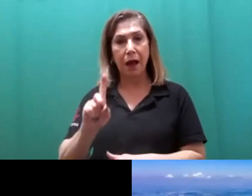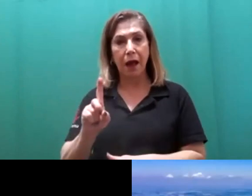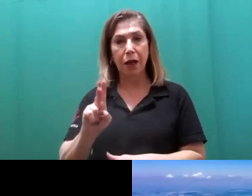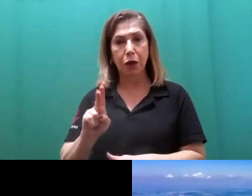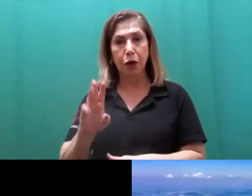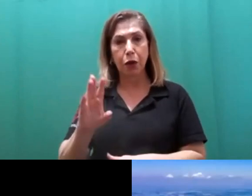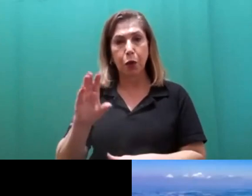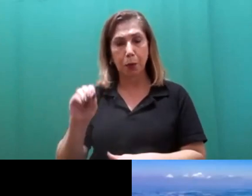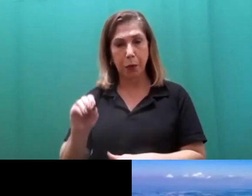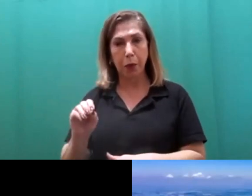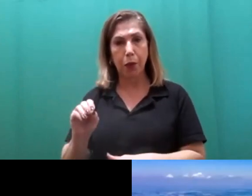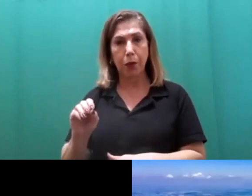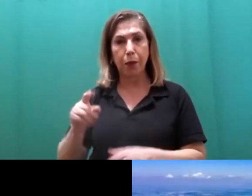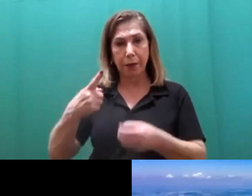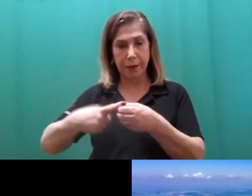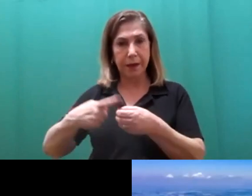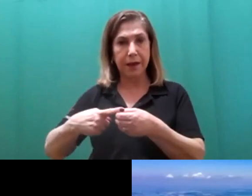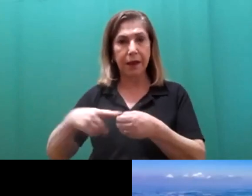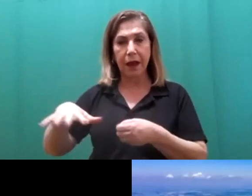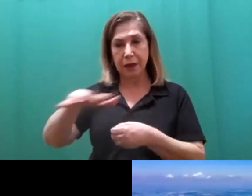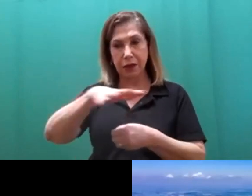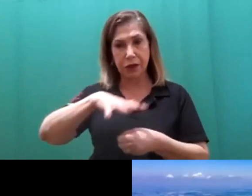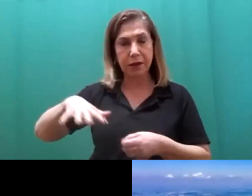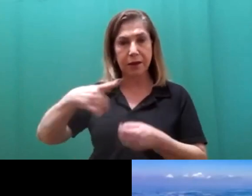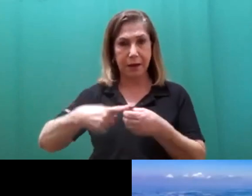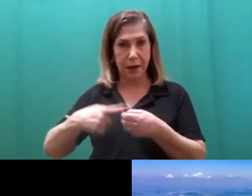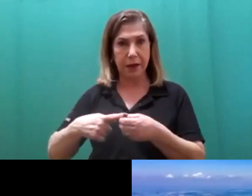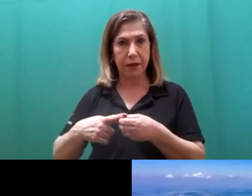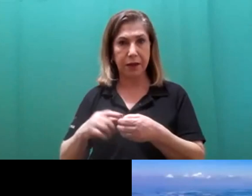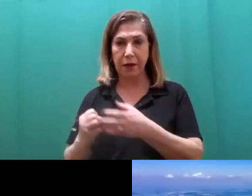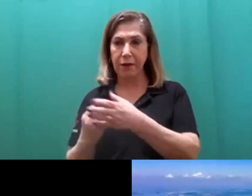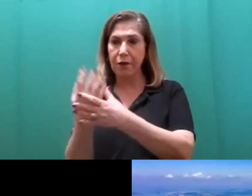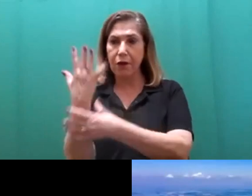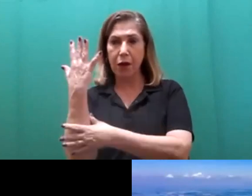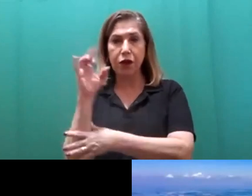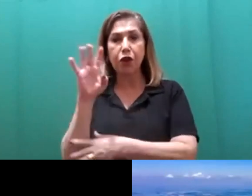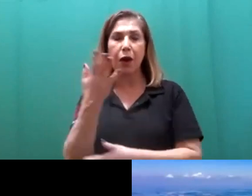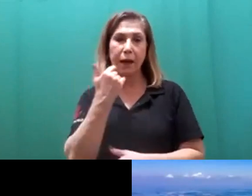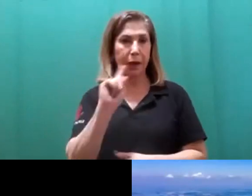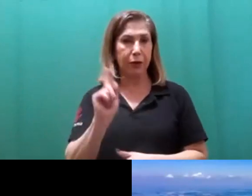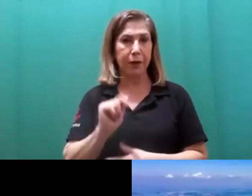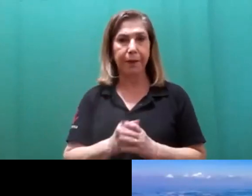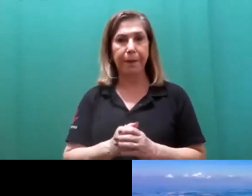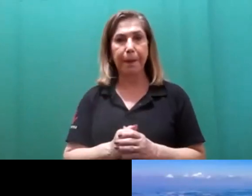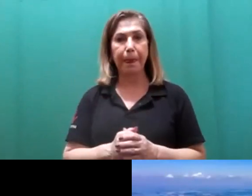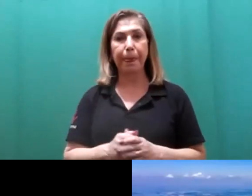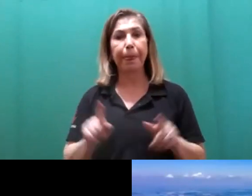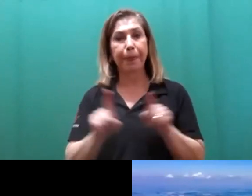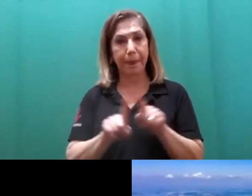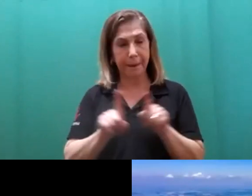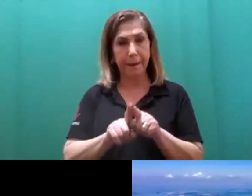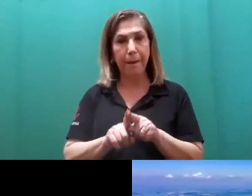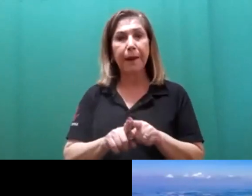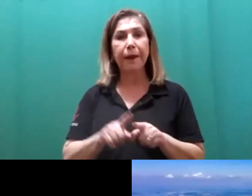adubo para a questão da produção de alimentos. E tem a questão do